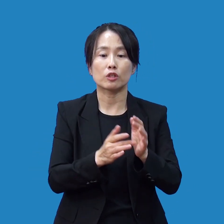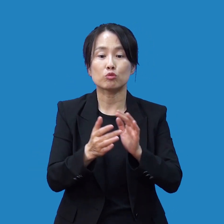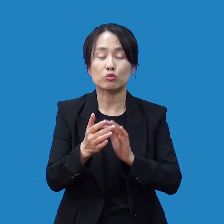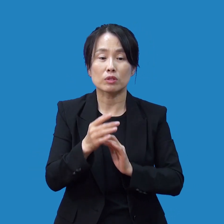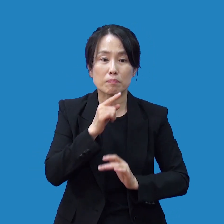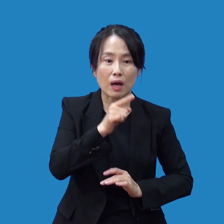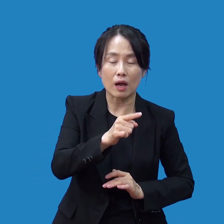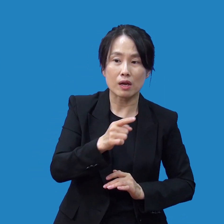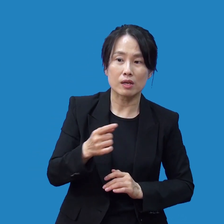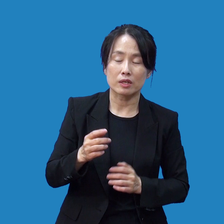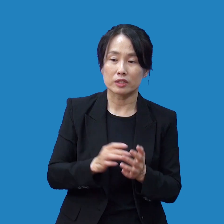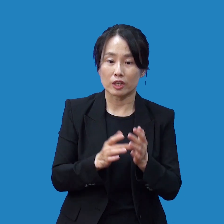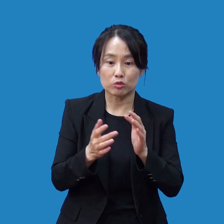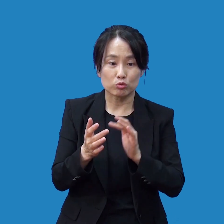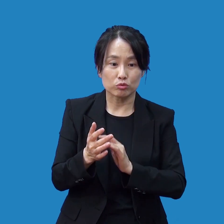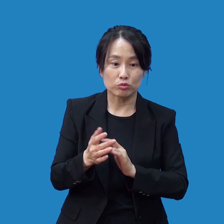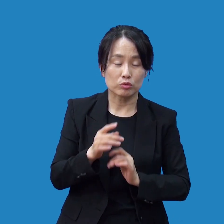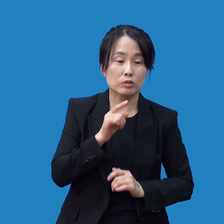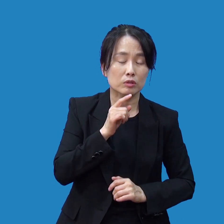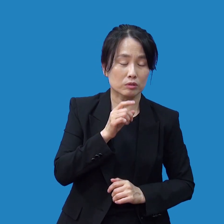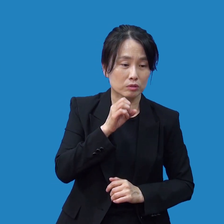겁니다. 그 이유가 뭘까요?